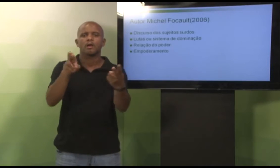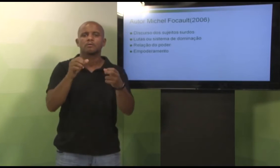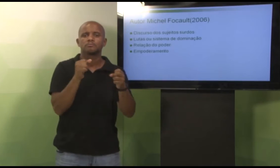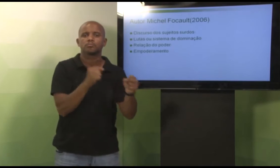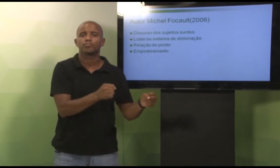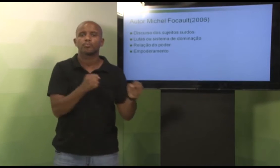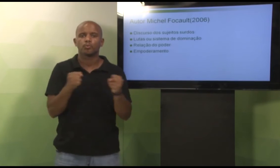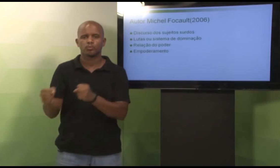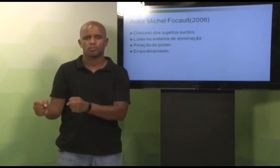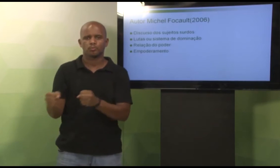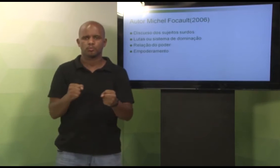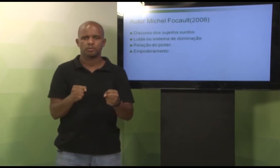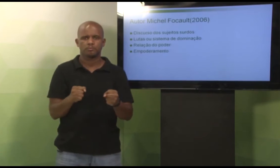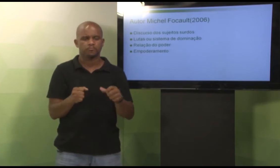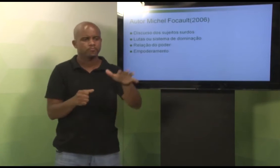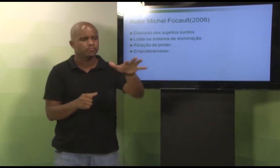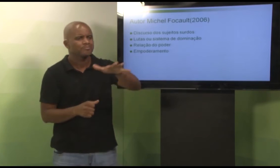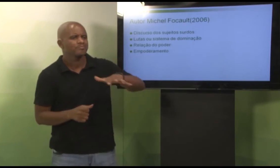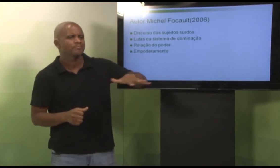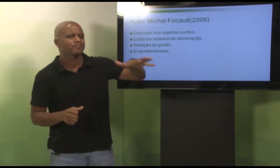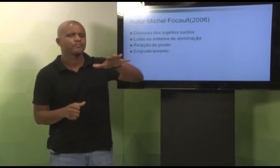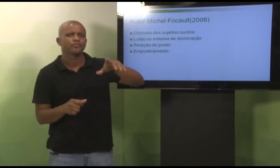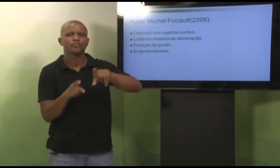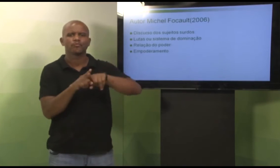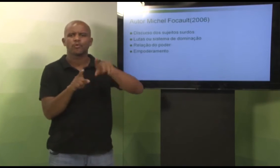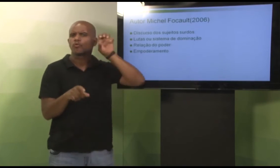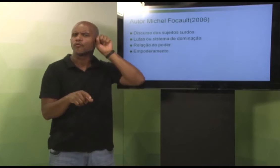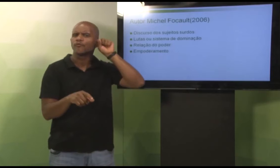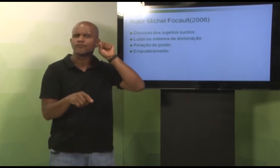que tem como foco as relações de poder,